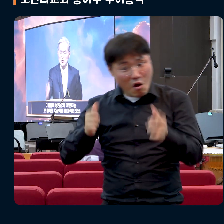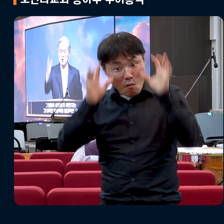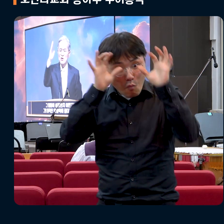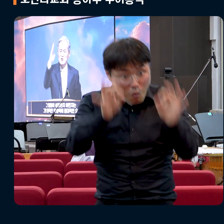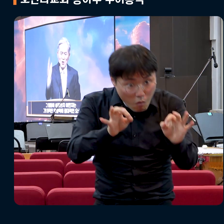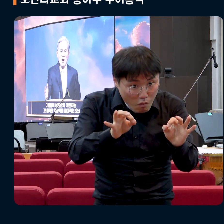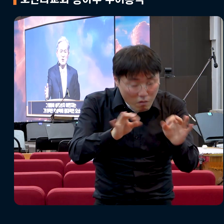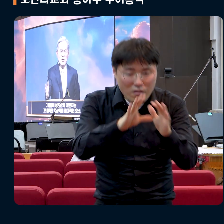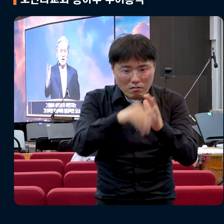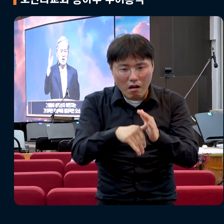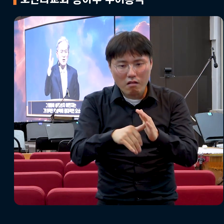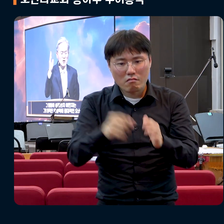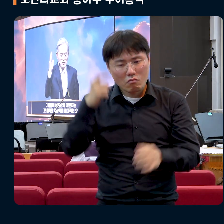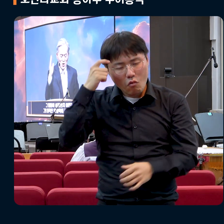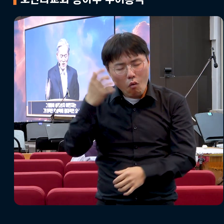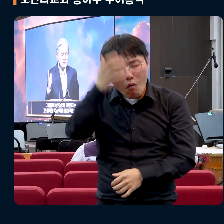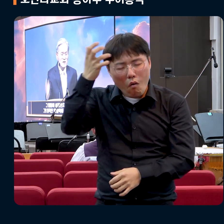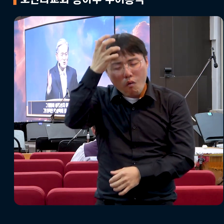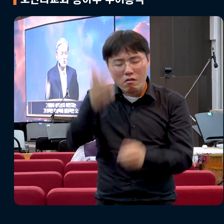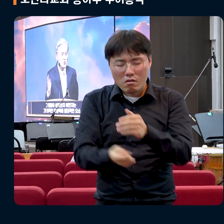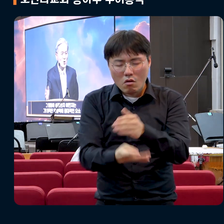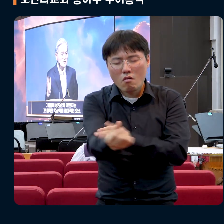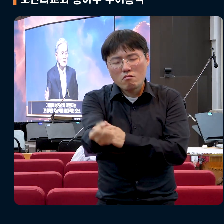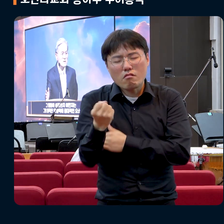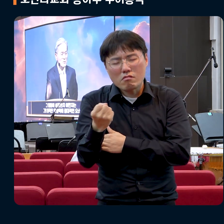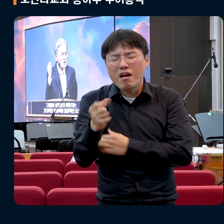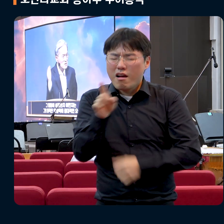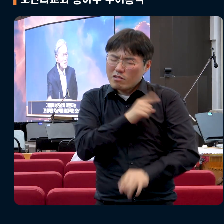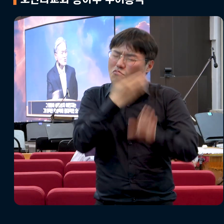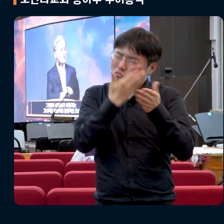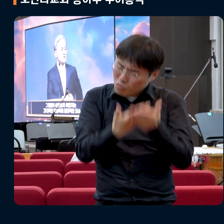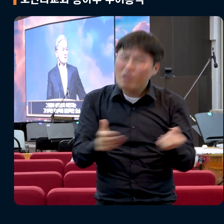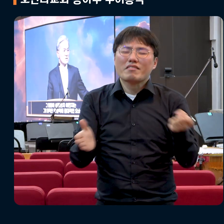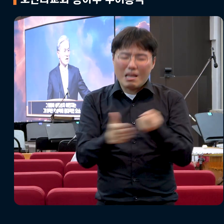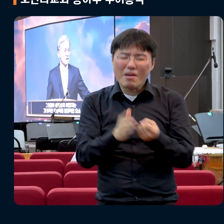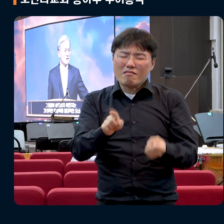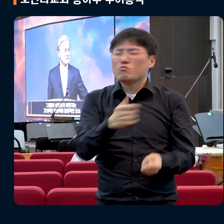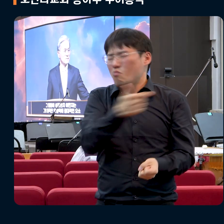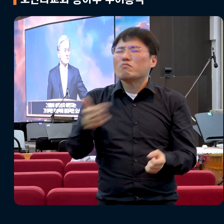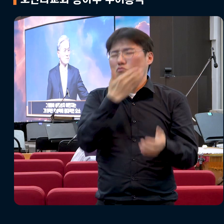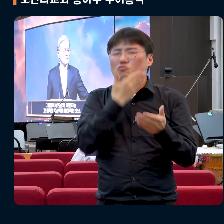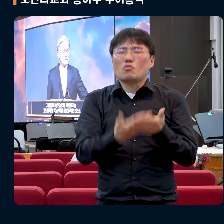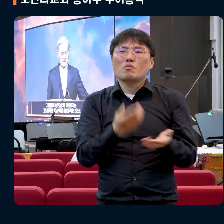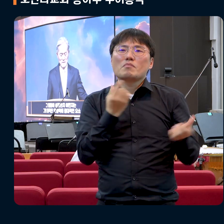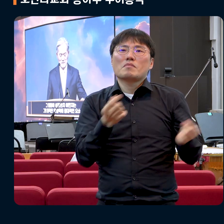그의 영적 영향력의 절대적 요소가 되기 때문에 이게 중요한 것이다.